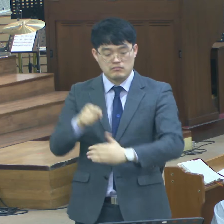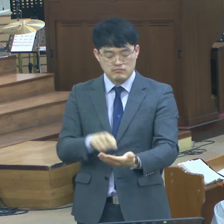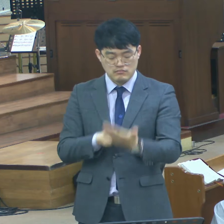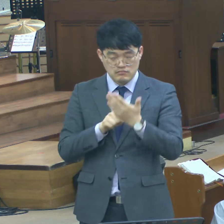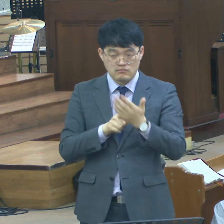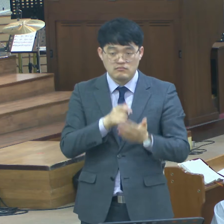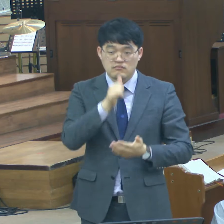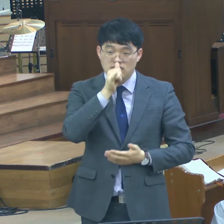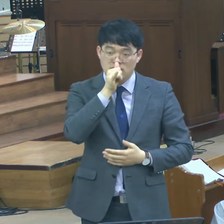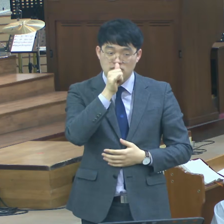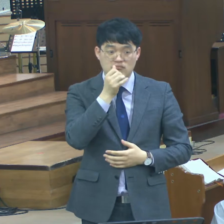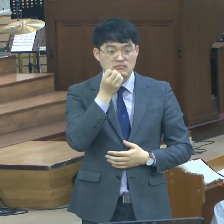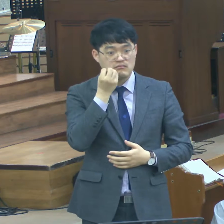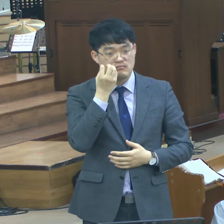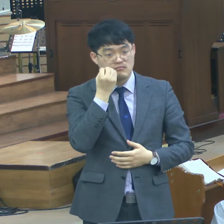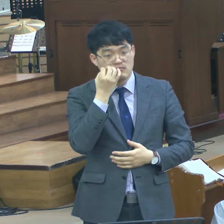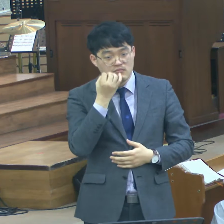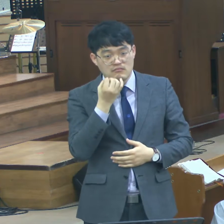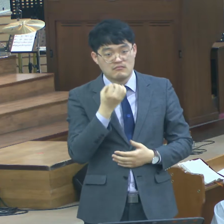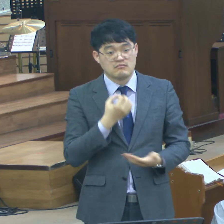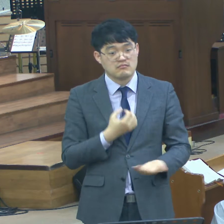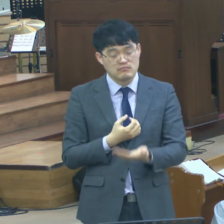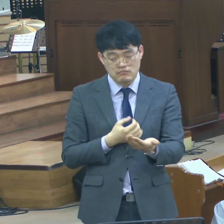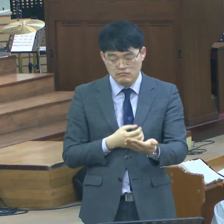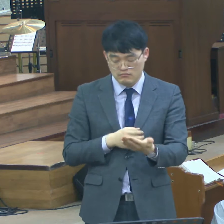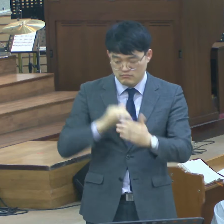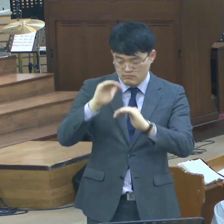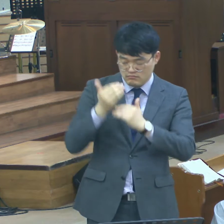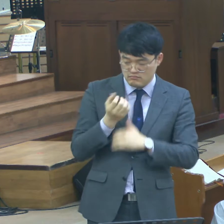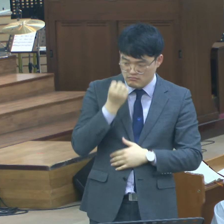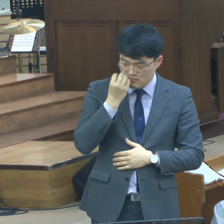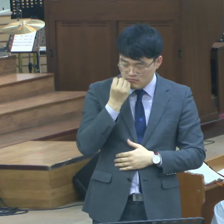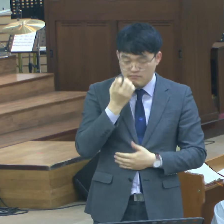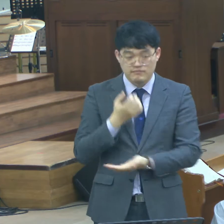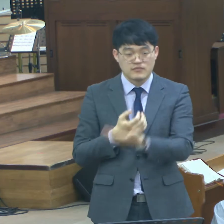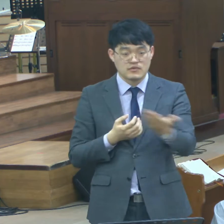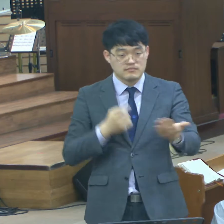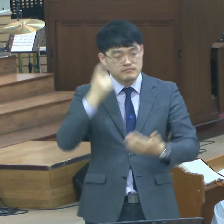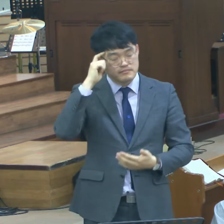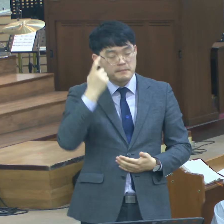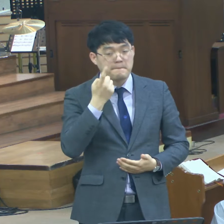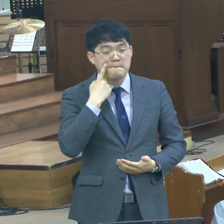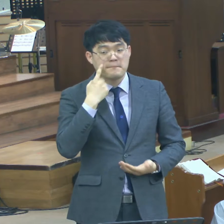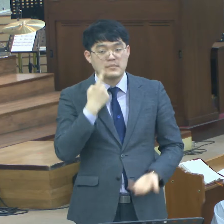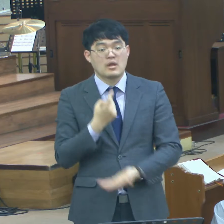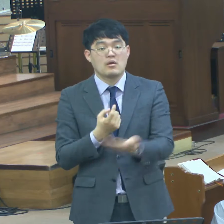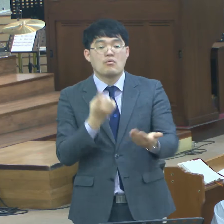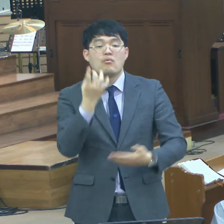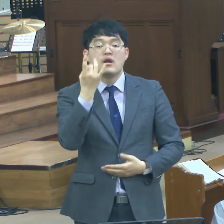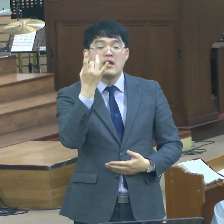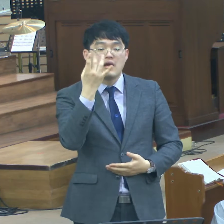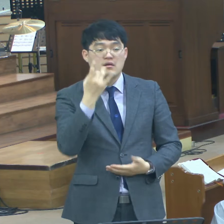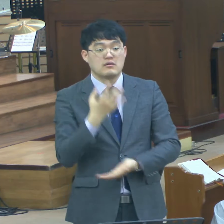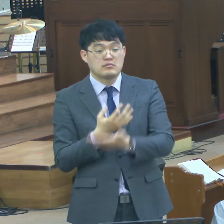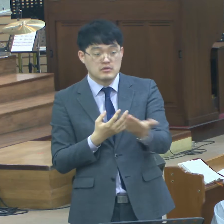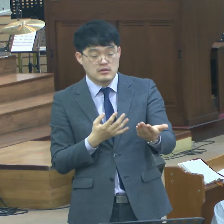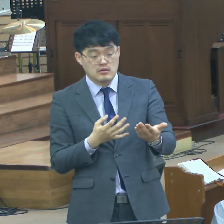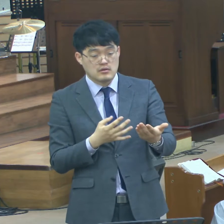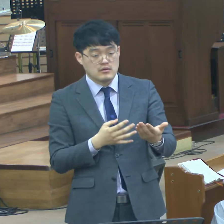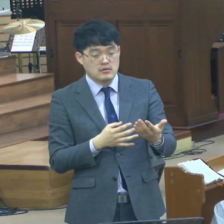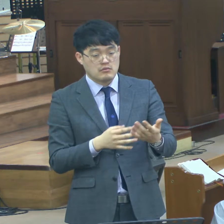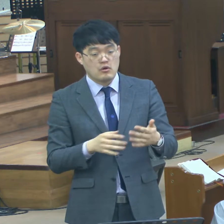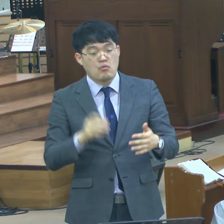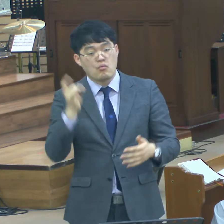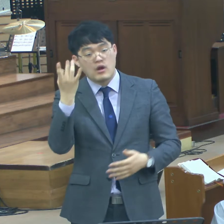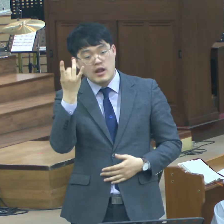하셨습니다. 이 장면은 참 특별하죠. 여러분 4월 달에 사과나무 앞에 가갖고